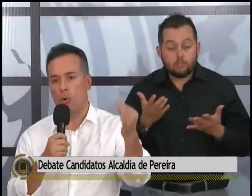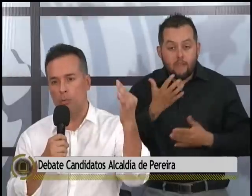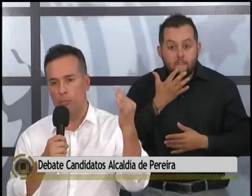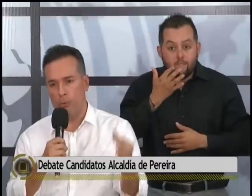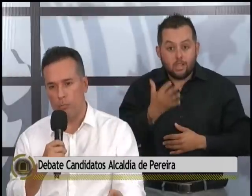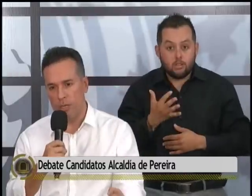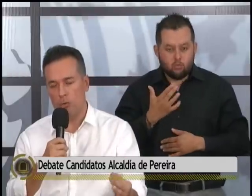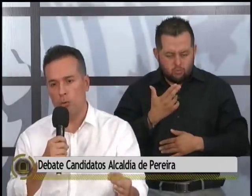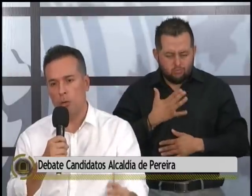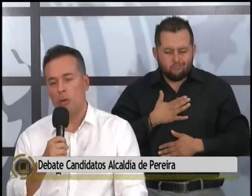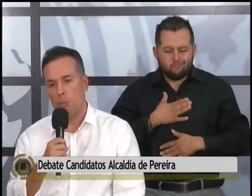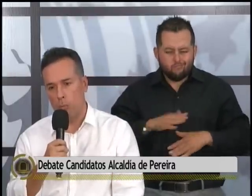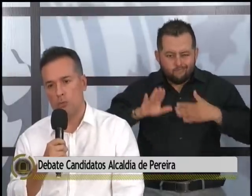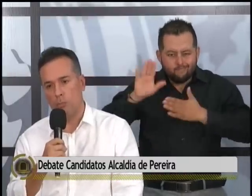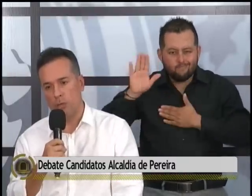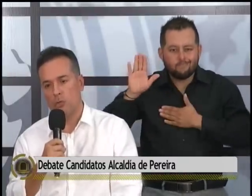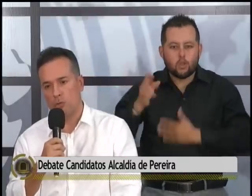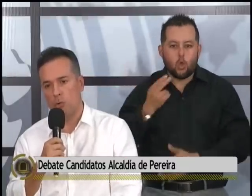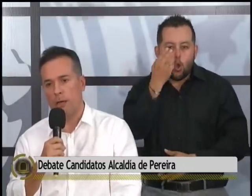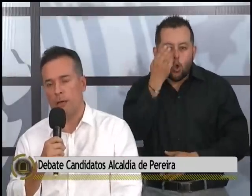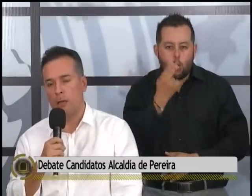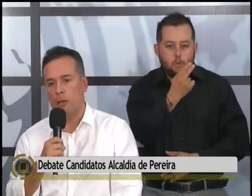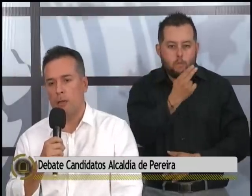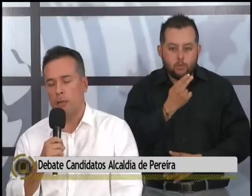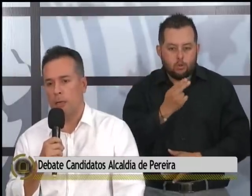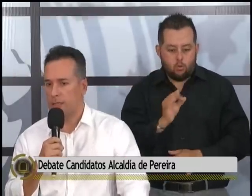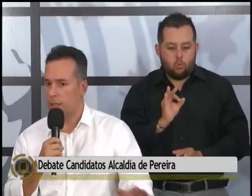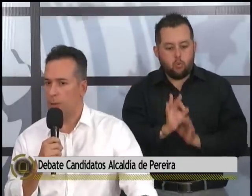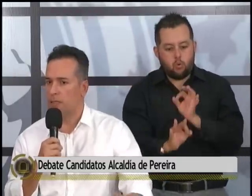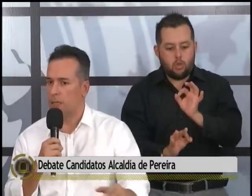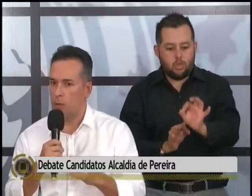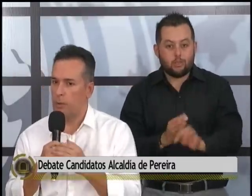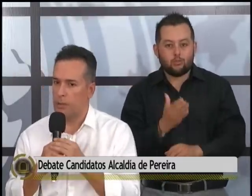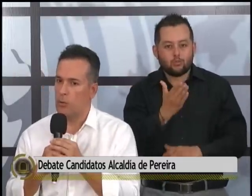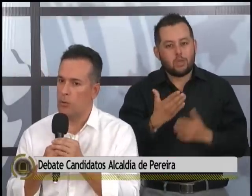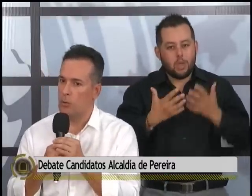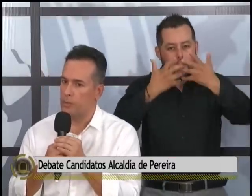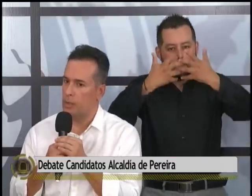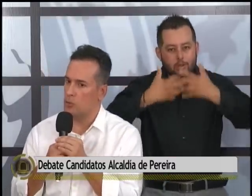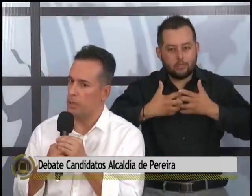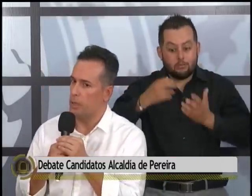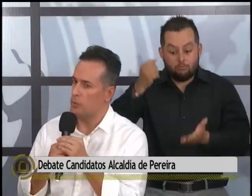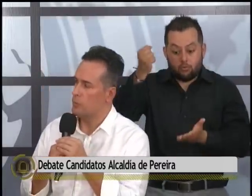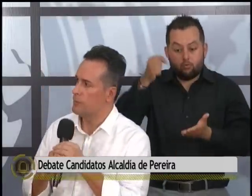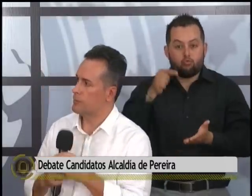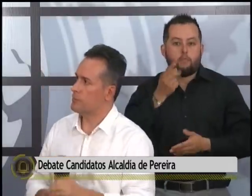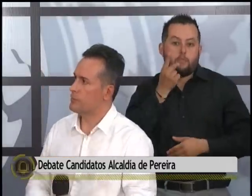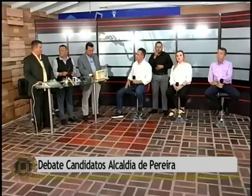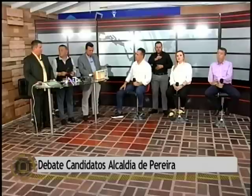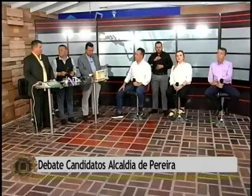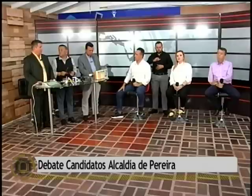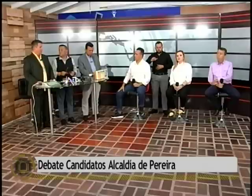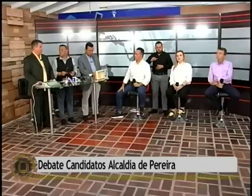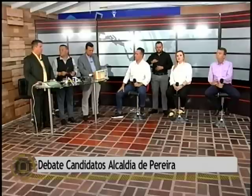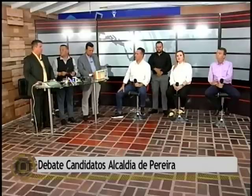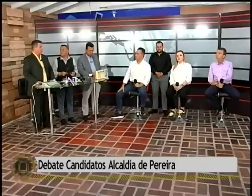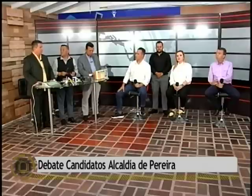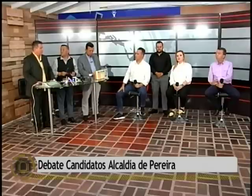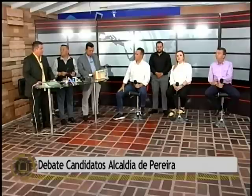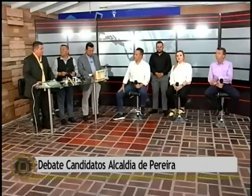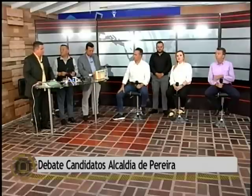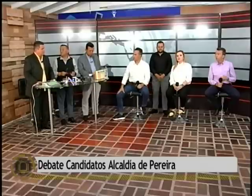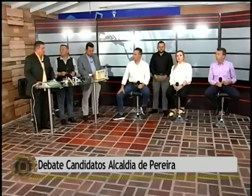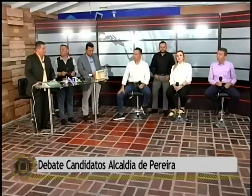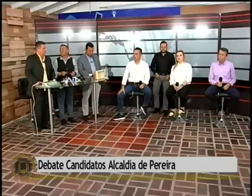nuestro compromiso, por supuesto, es cuidar esta empresa y todo el patrimonio de los pereiranos. Doctor